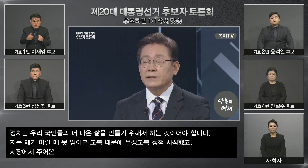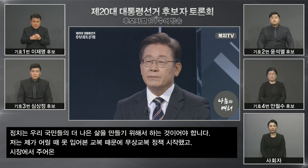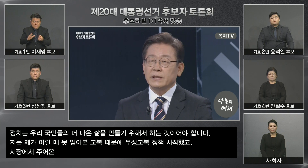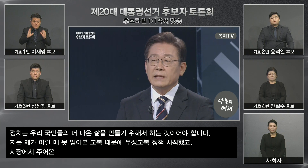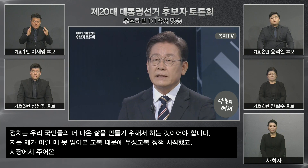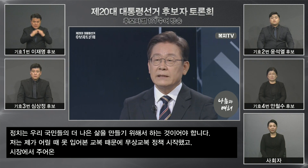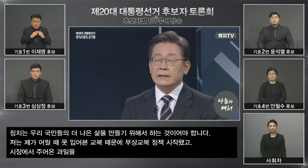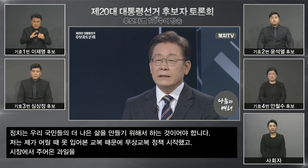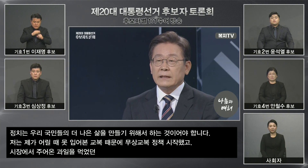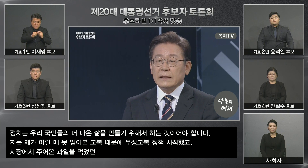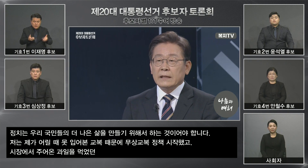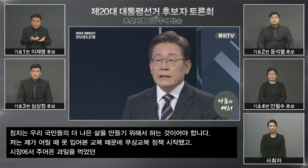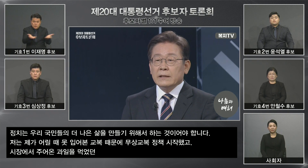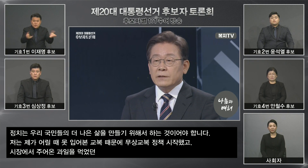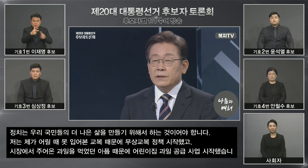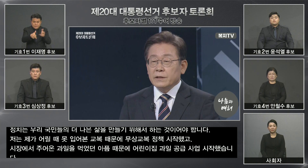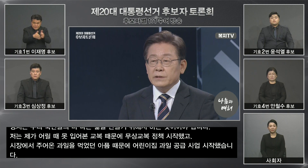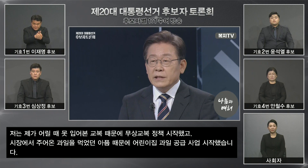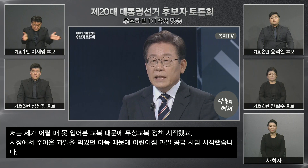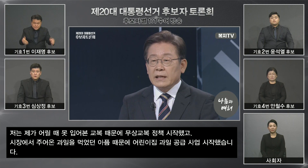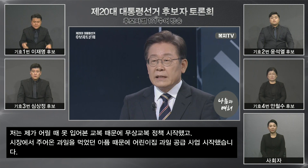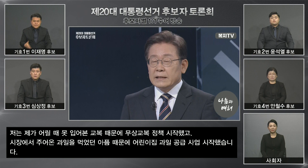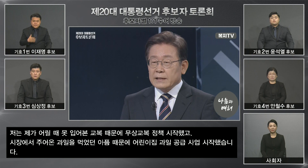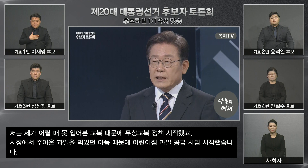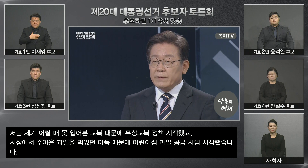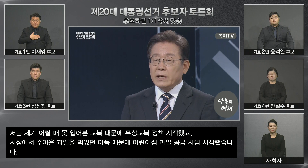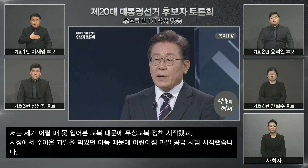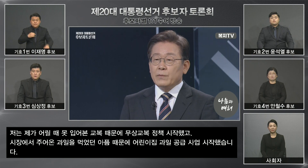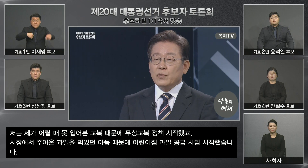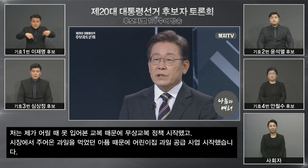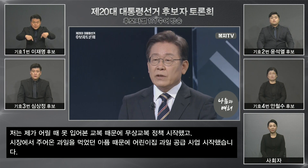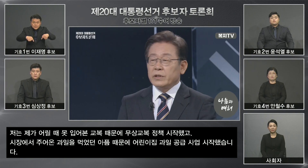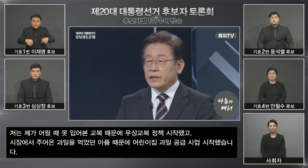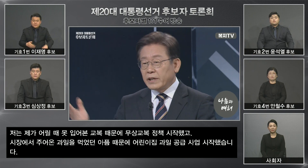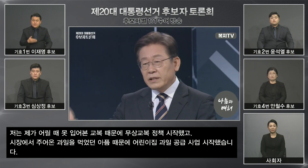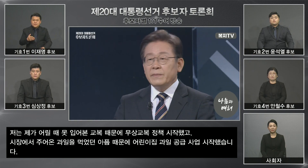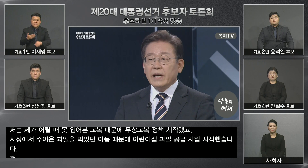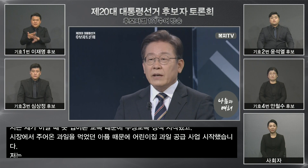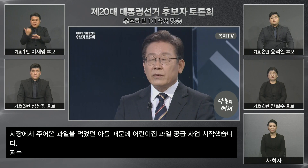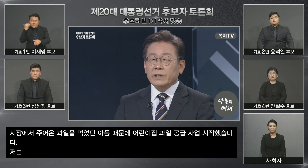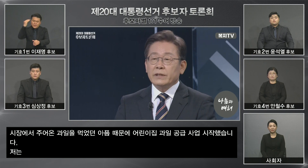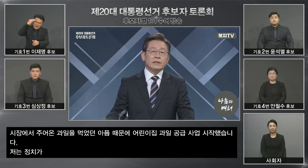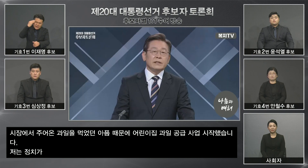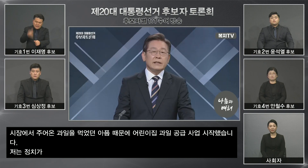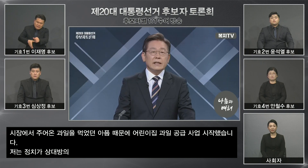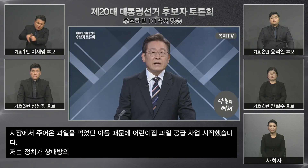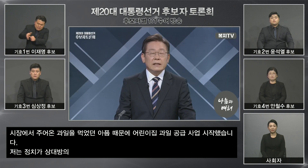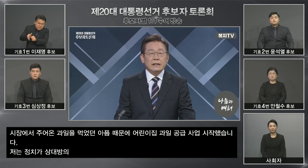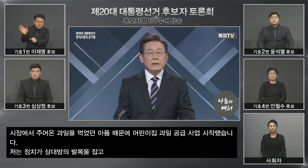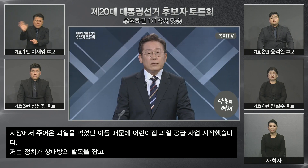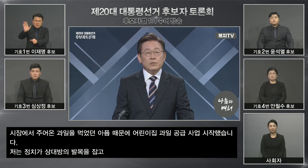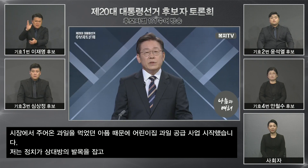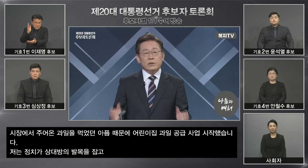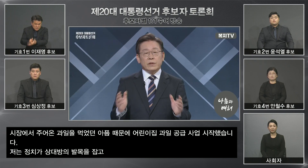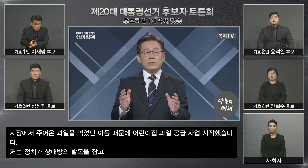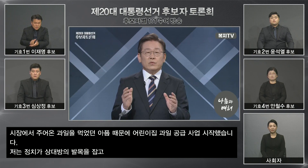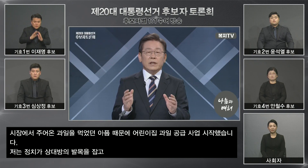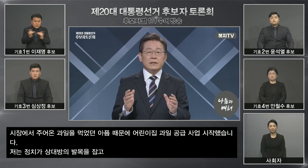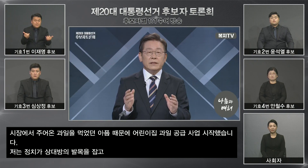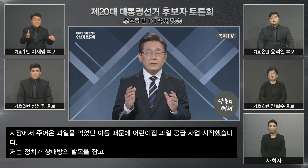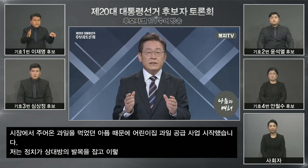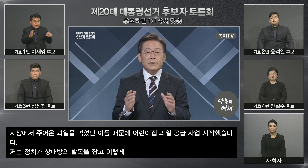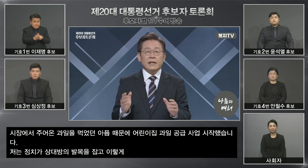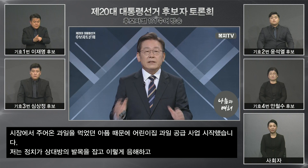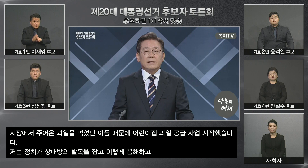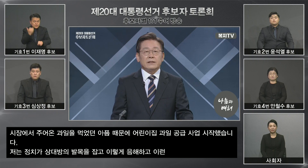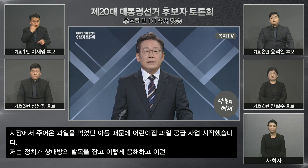사업 시작했습니다. 저는 정치가 상대방의 발목을 잡고 이렇게 음해하고 이런 것이 아니라 국민을 위해서 누가